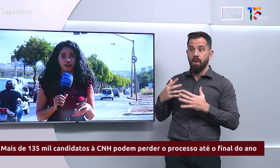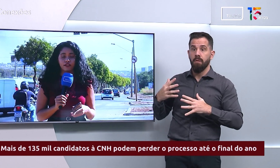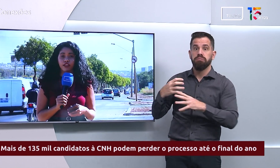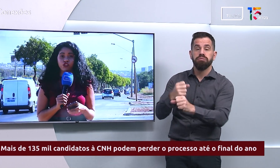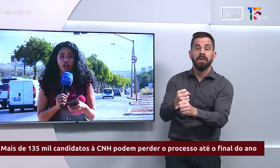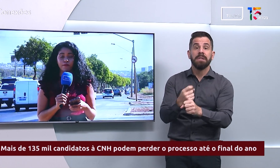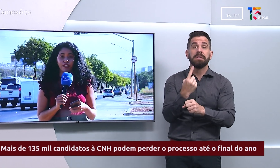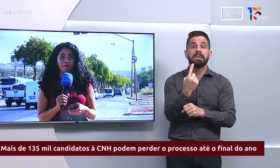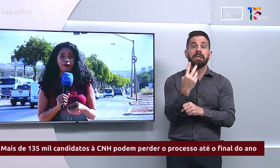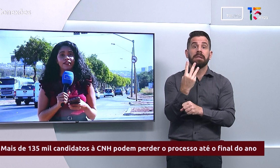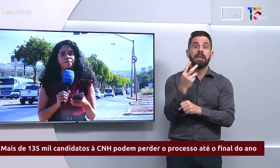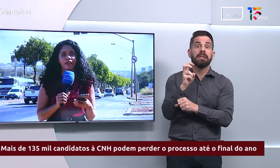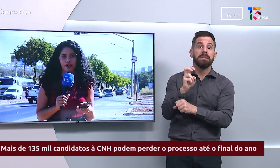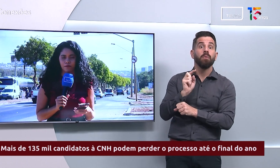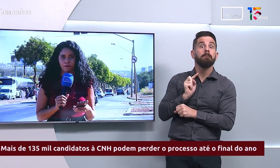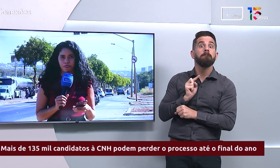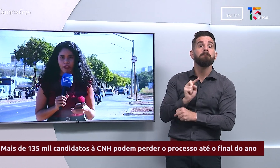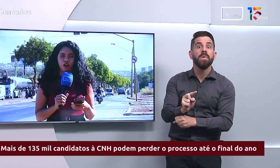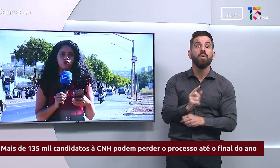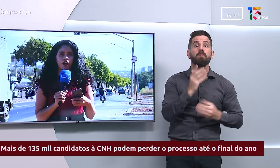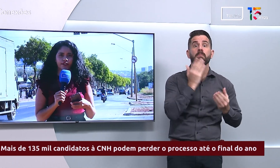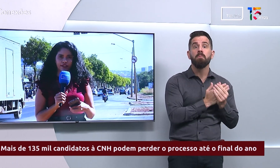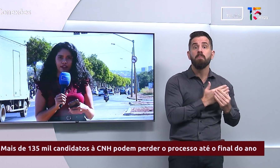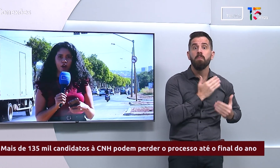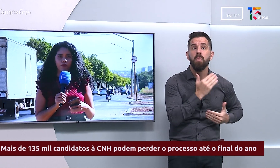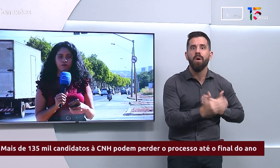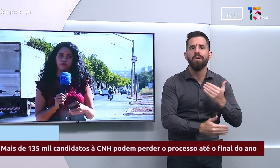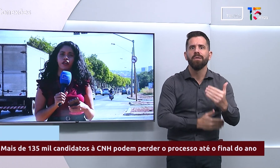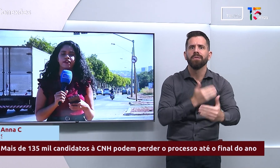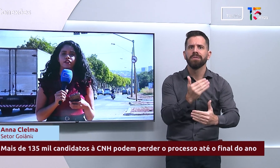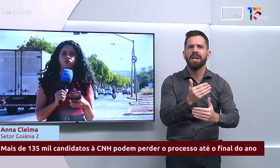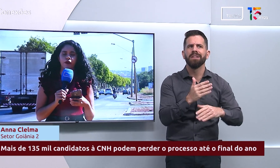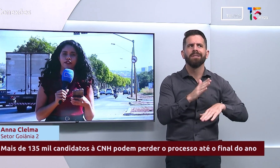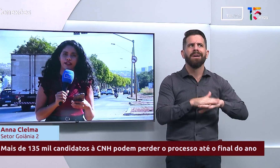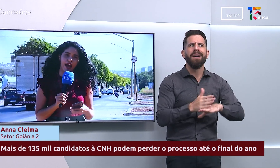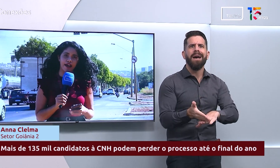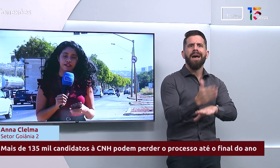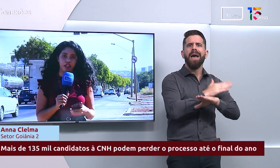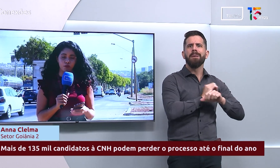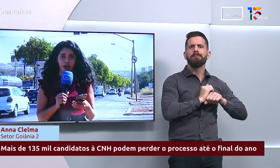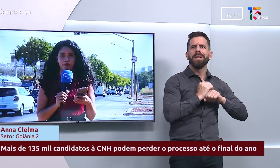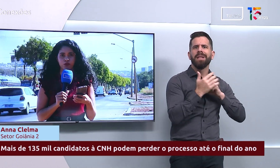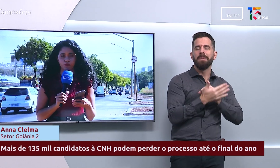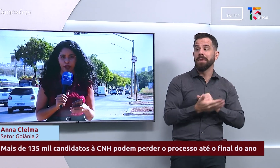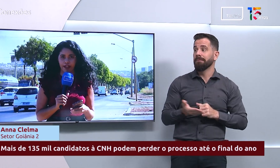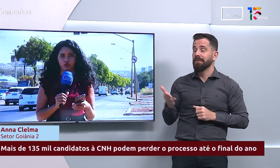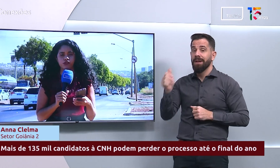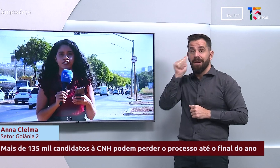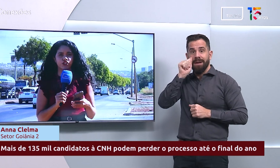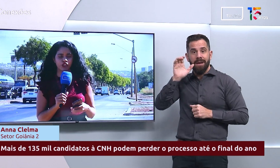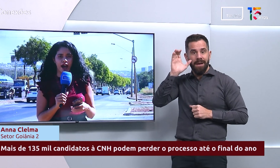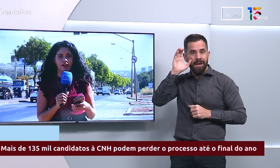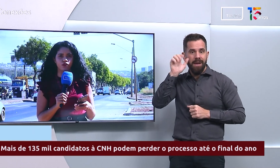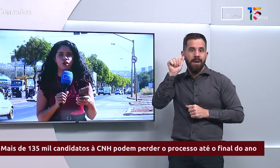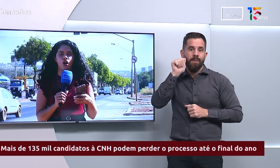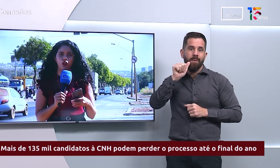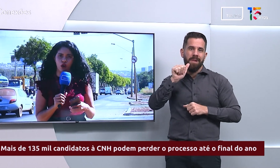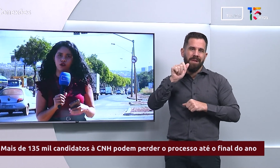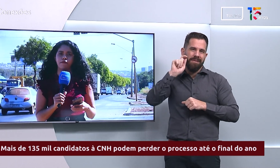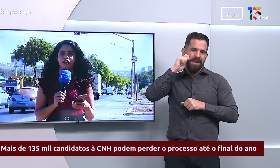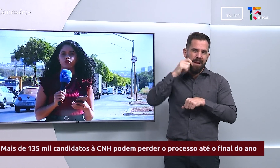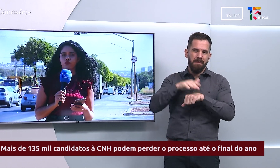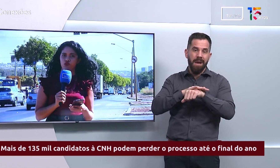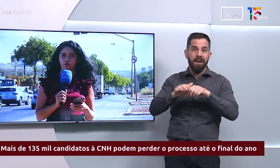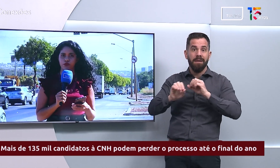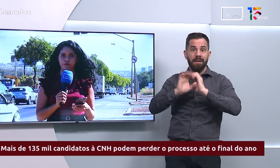estão lá desde a época da pandemia. Eu sou a Ana Clelma, uma mulher negra de pele clara, tenho cabelos pretos cacheados